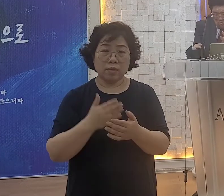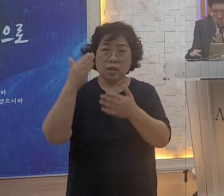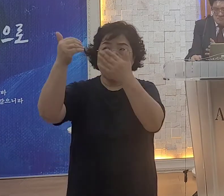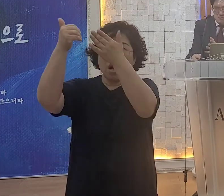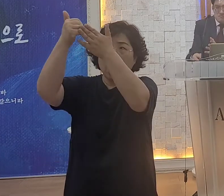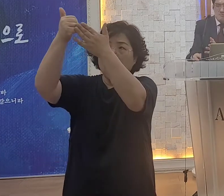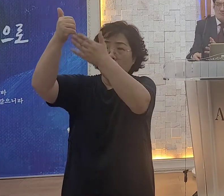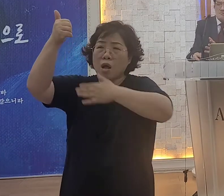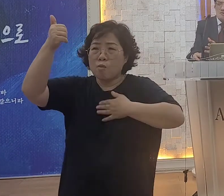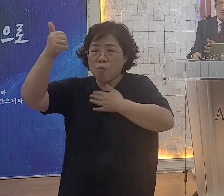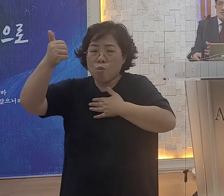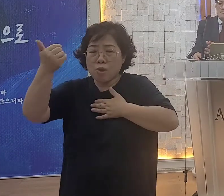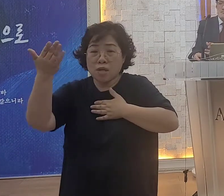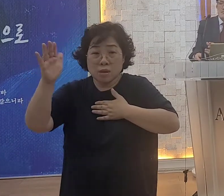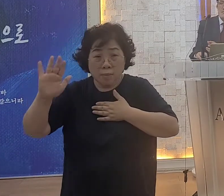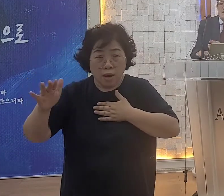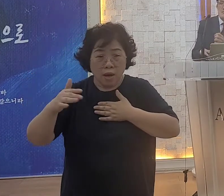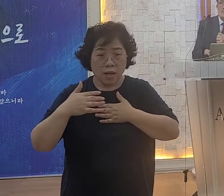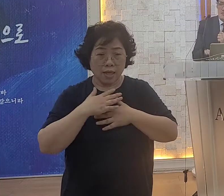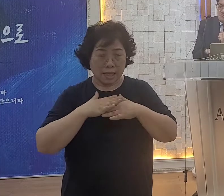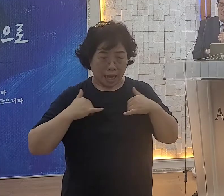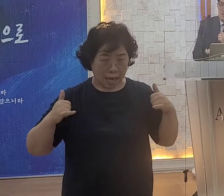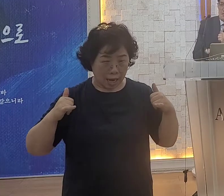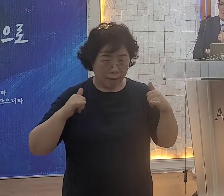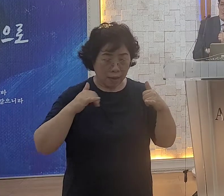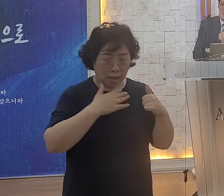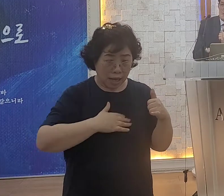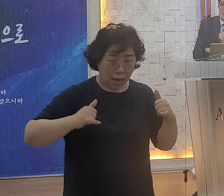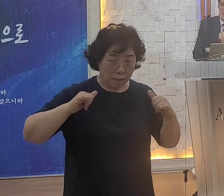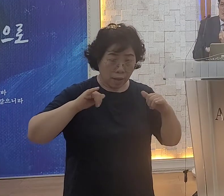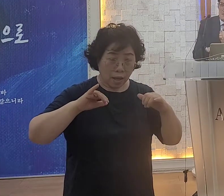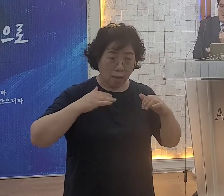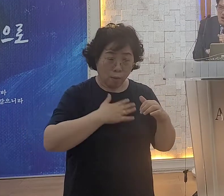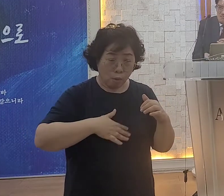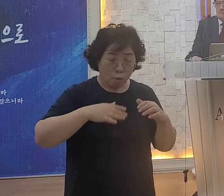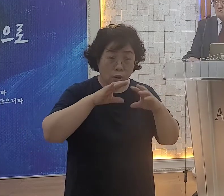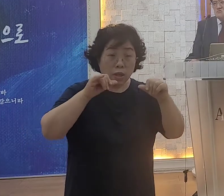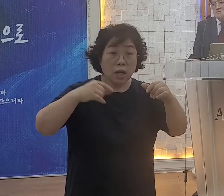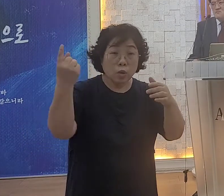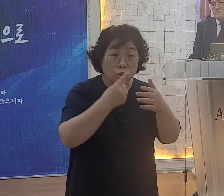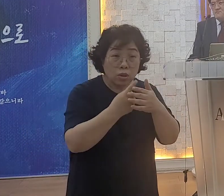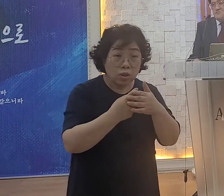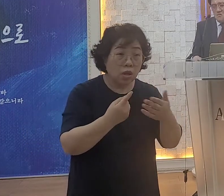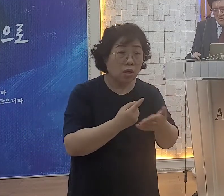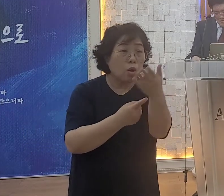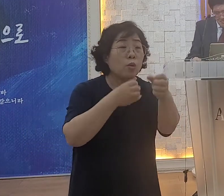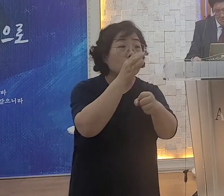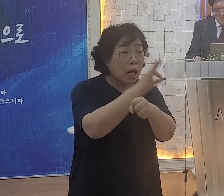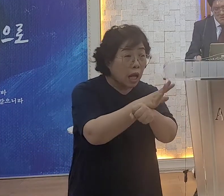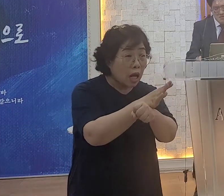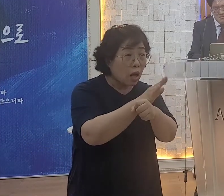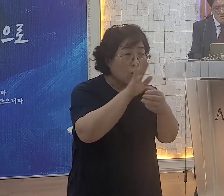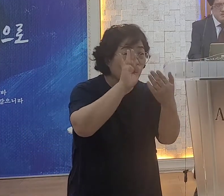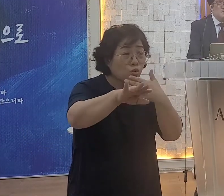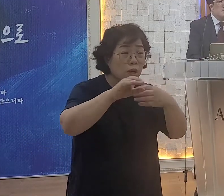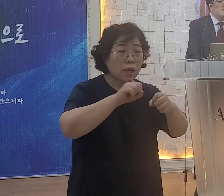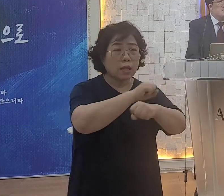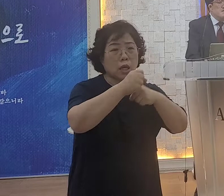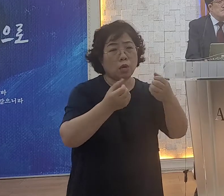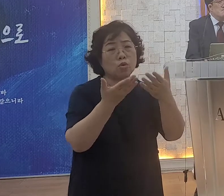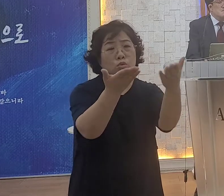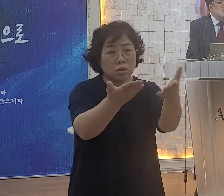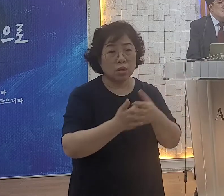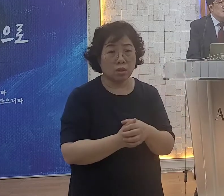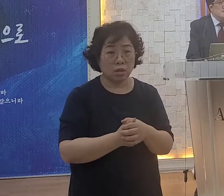그 목숨을 주고 여러분들을 사신 이후에 자유를 주신 이 속량.